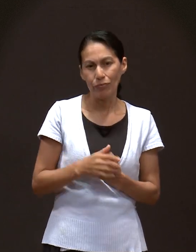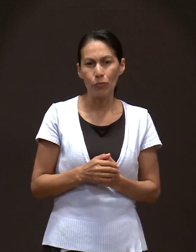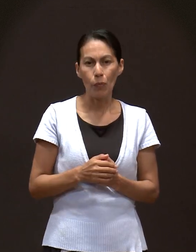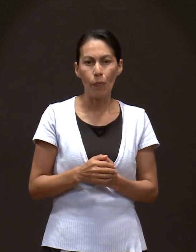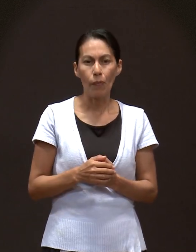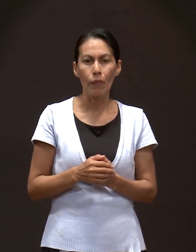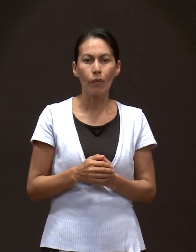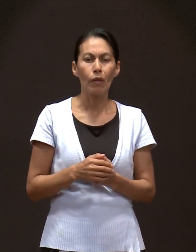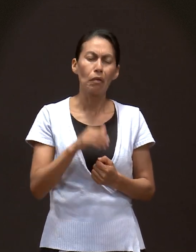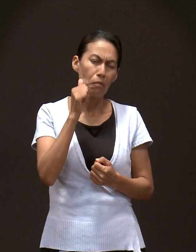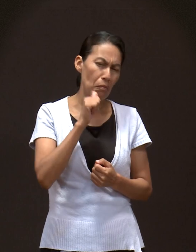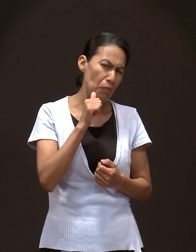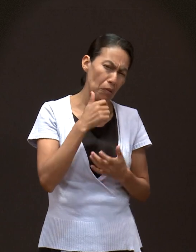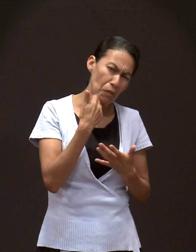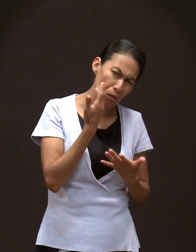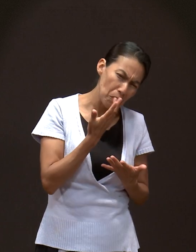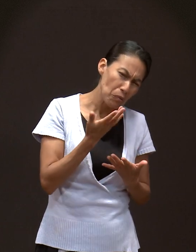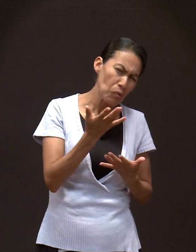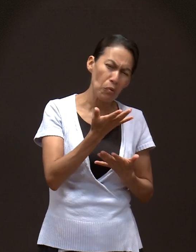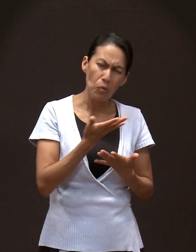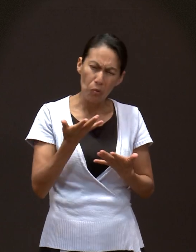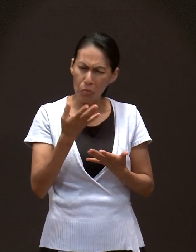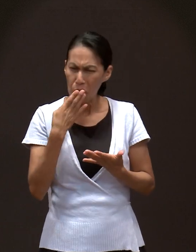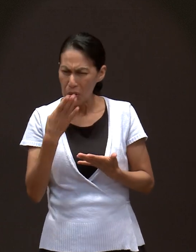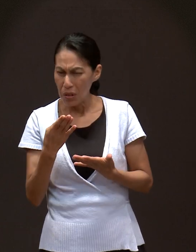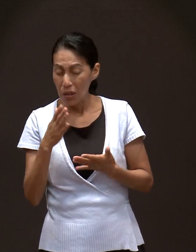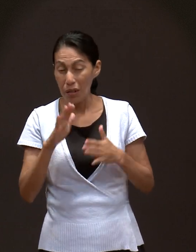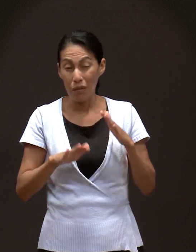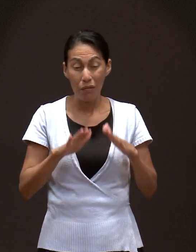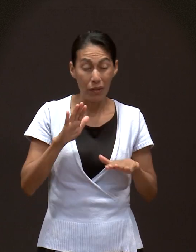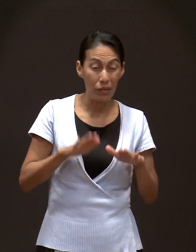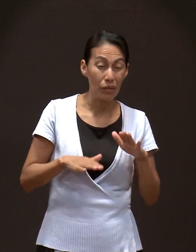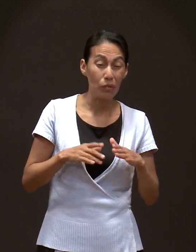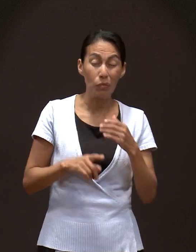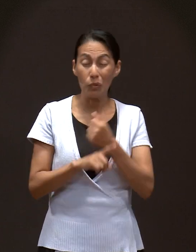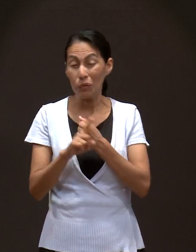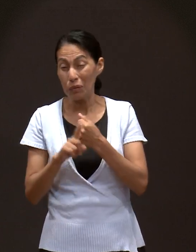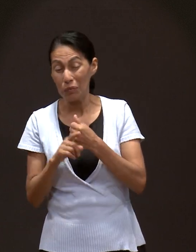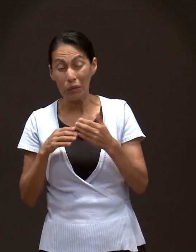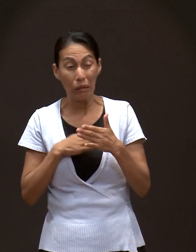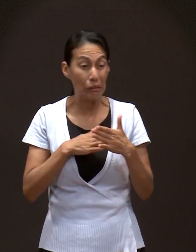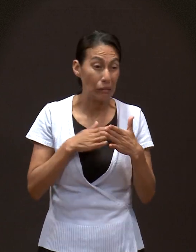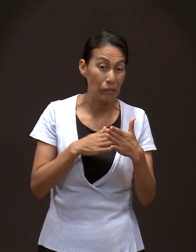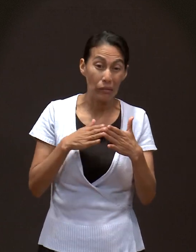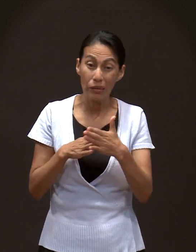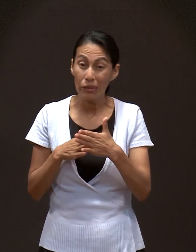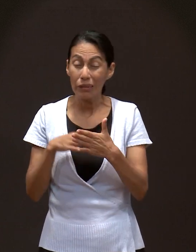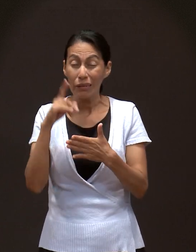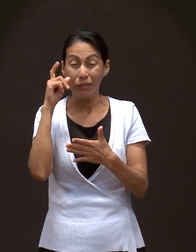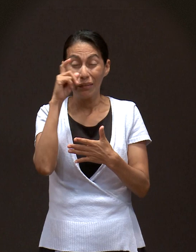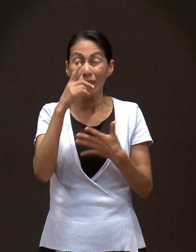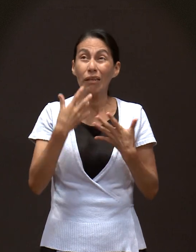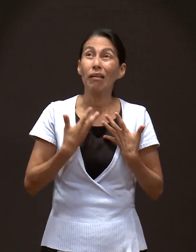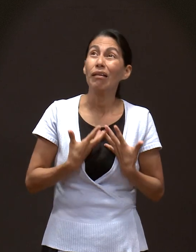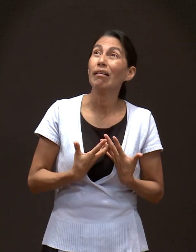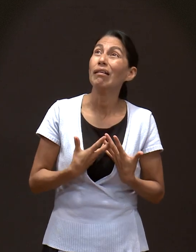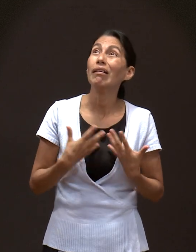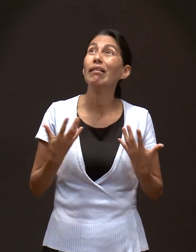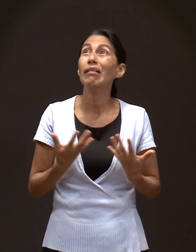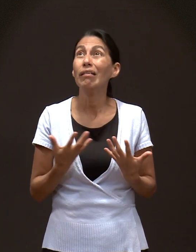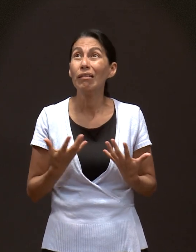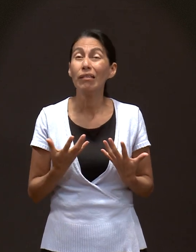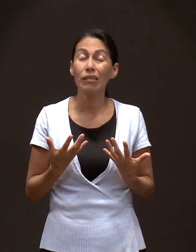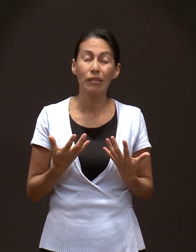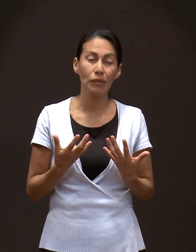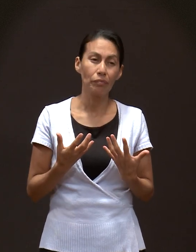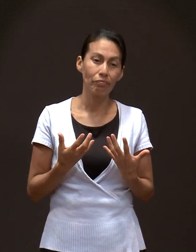Porque siempre decíamos que todo vaya bien. Y cuando llegan los obstáculos, los problemas, no hay salida.